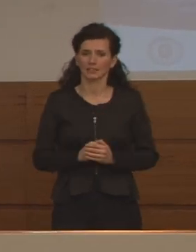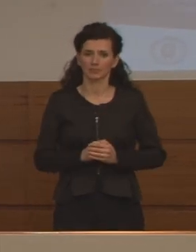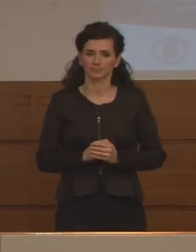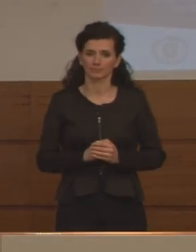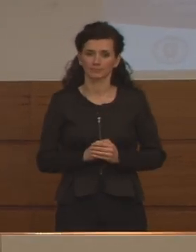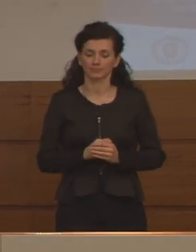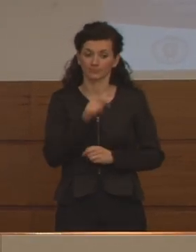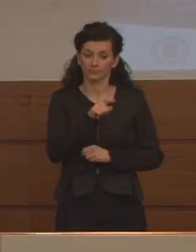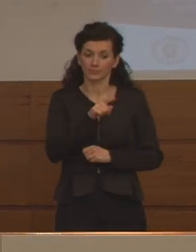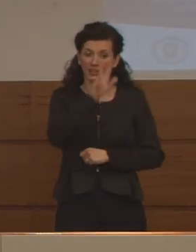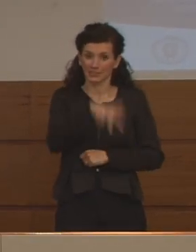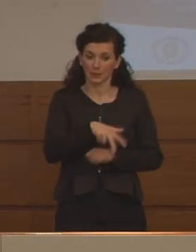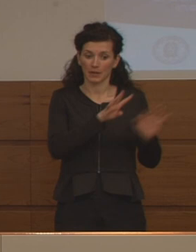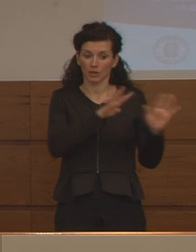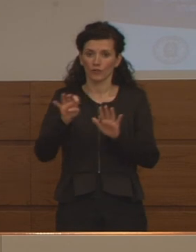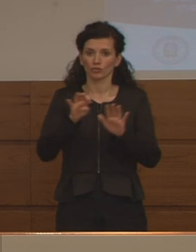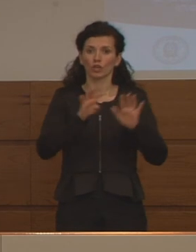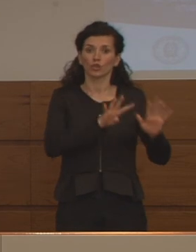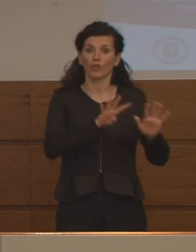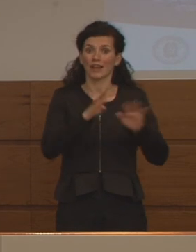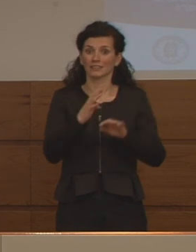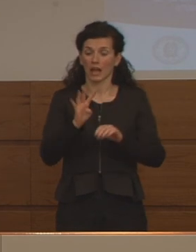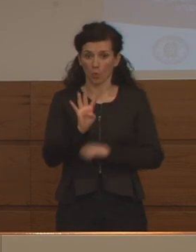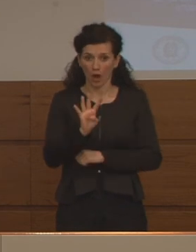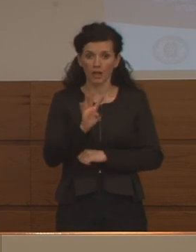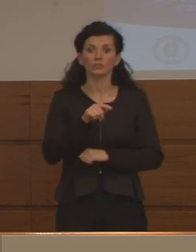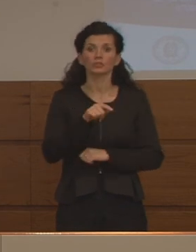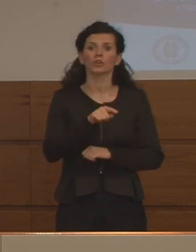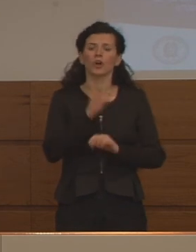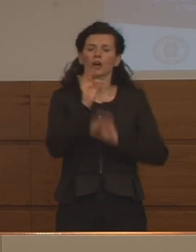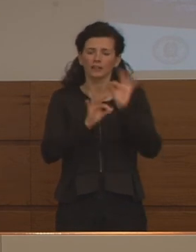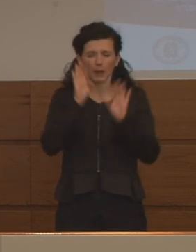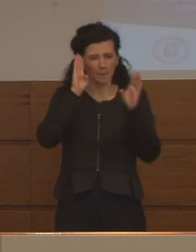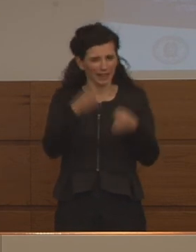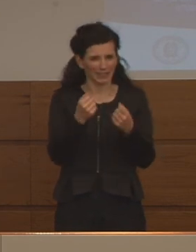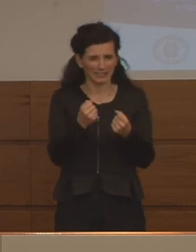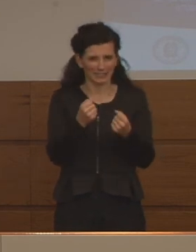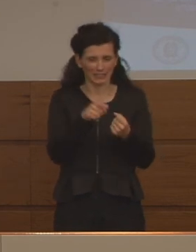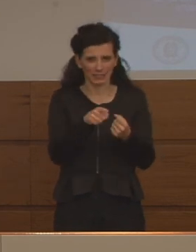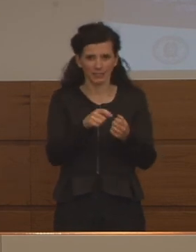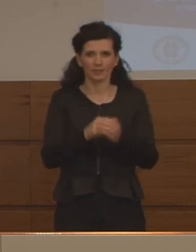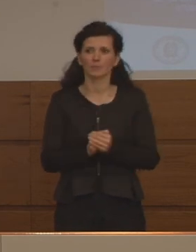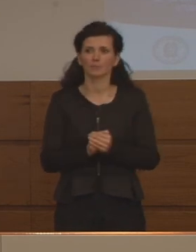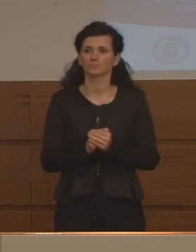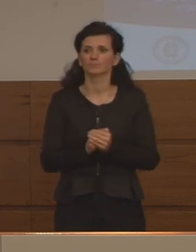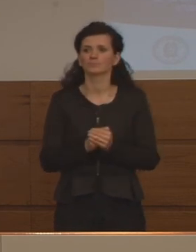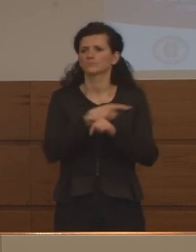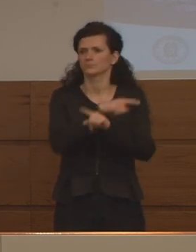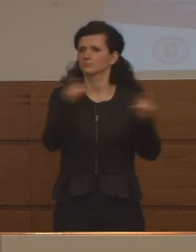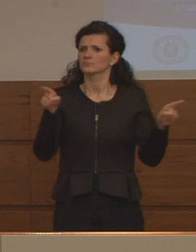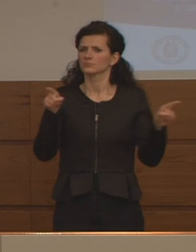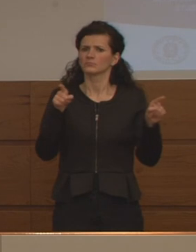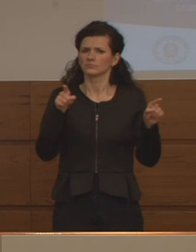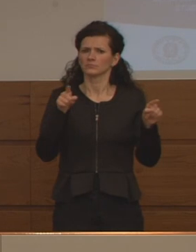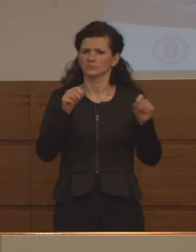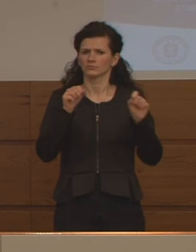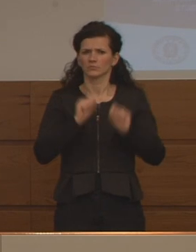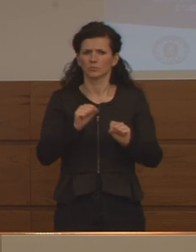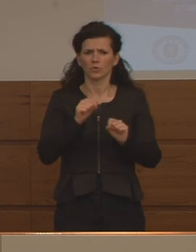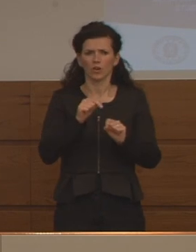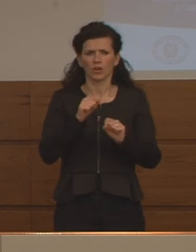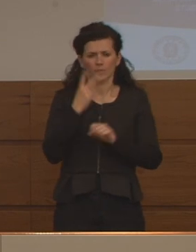questi 3.994 sono in terapia intensiva voglio ricordare come voi avrete avuto modo di